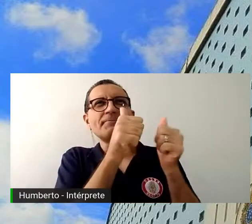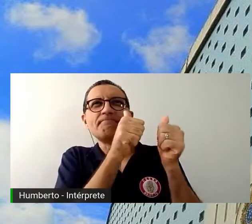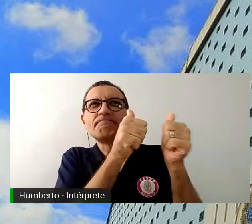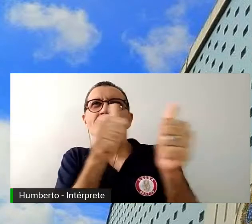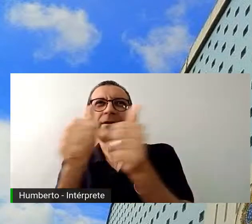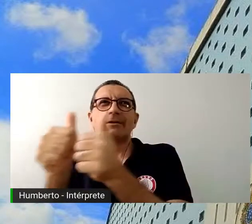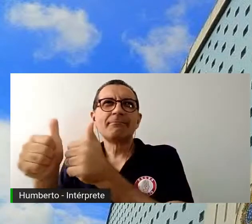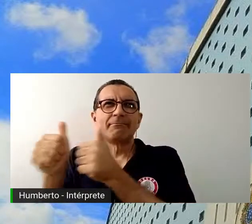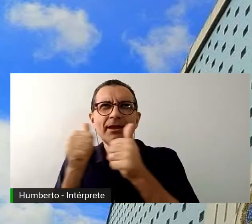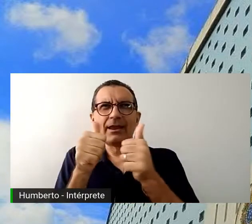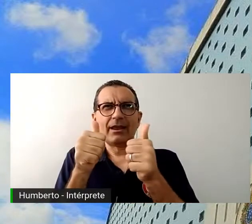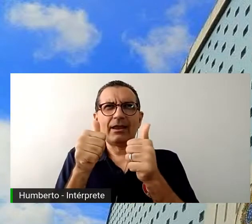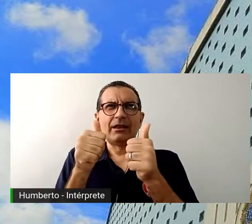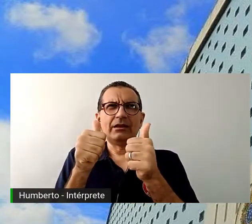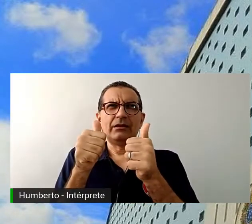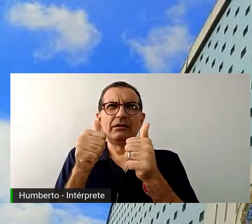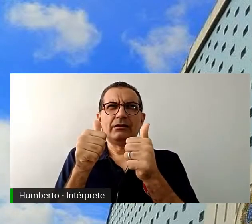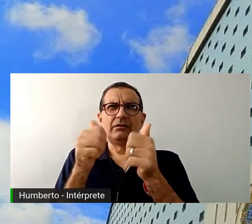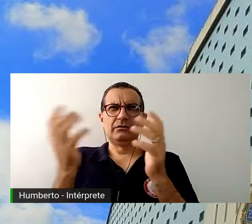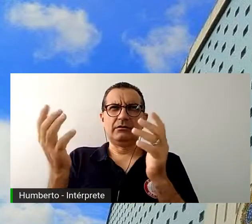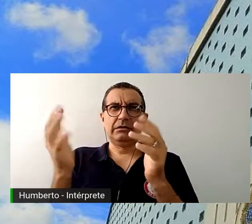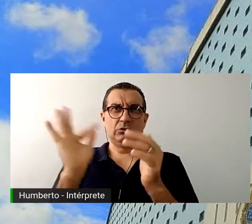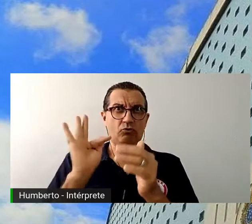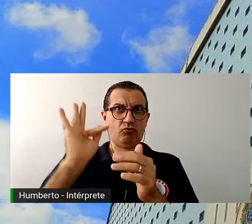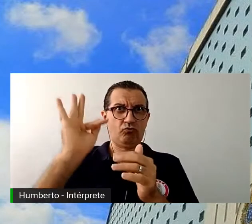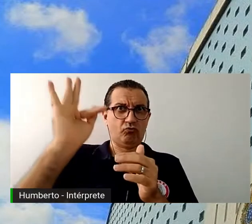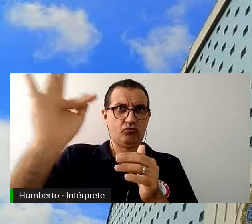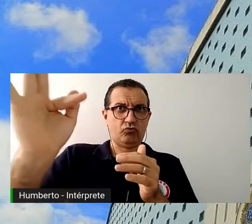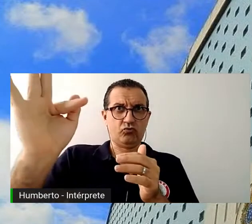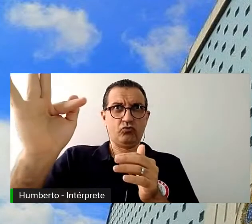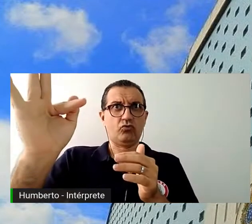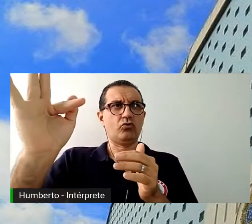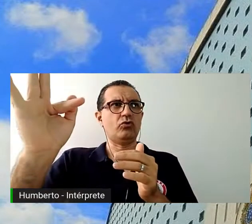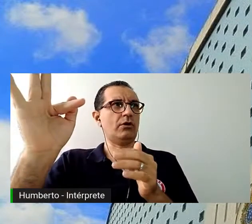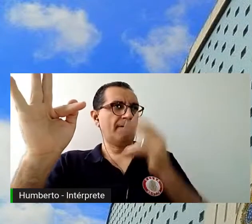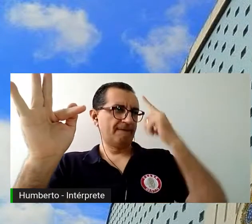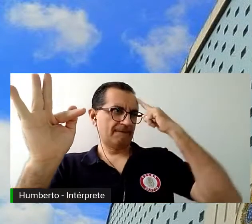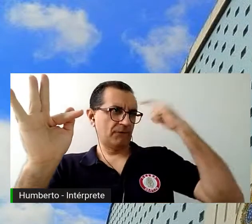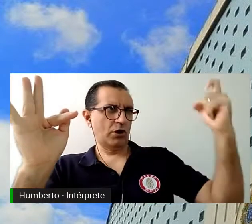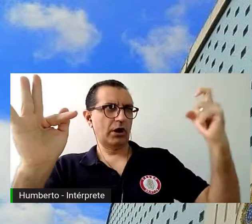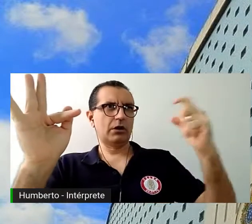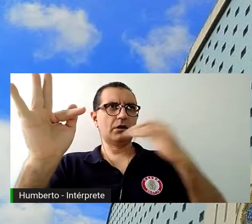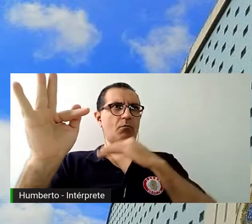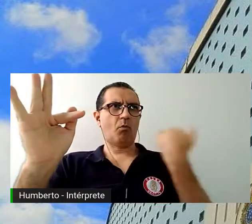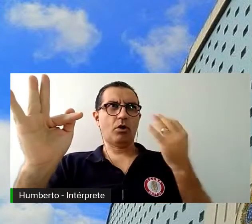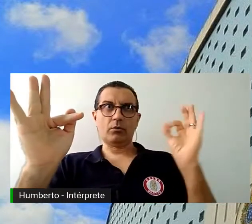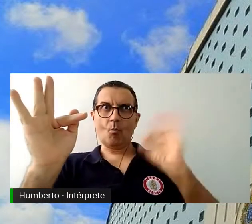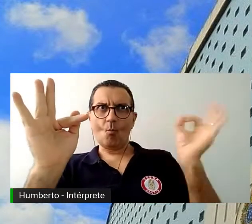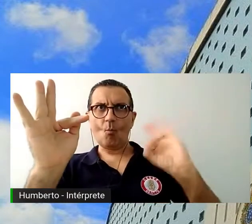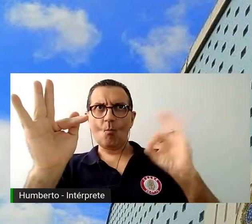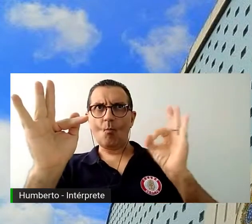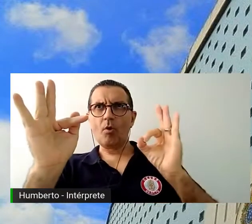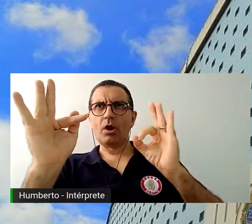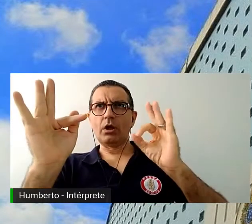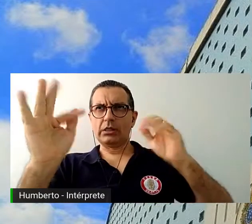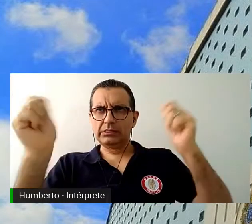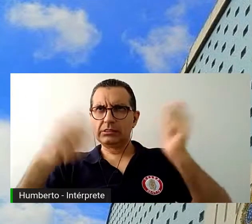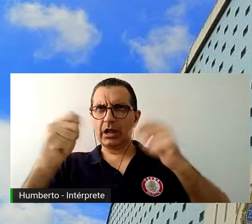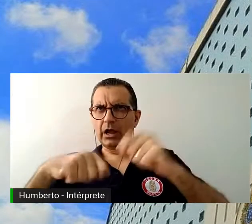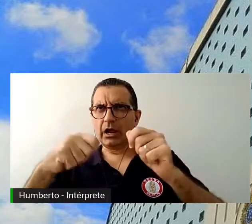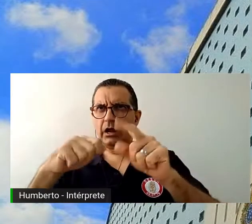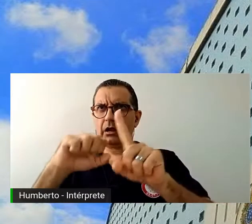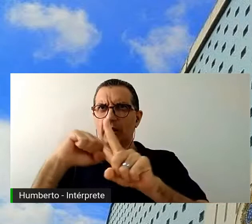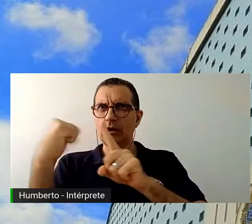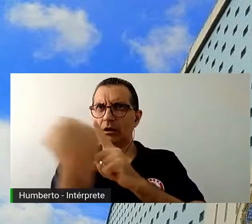futuro fora das espirais da violência e da morte? É isso que queremos? Temos